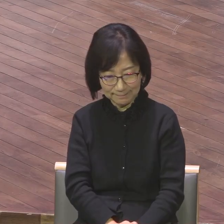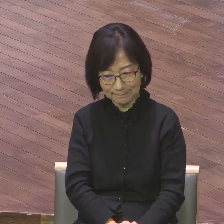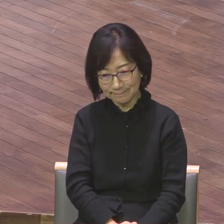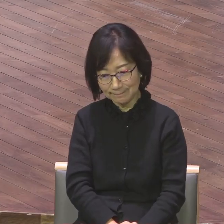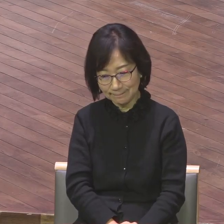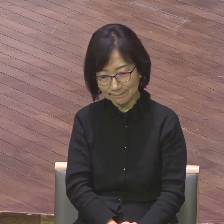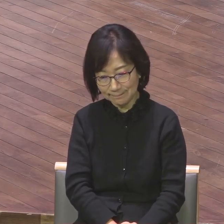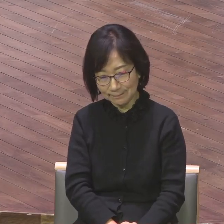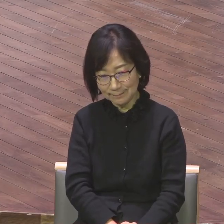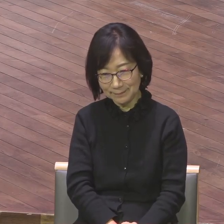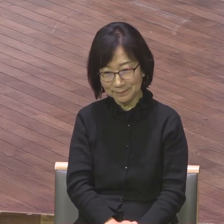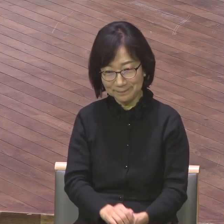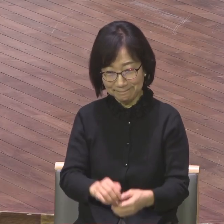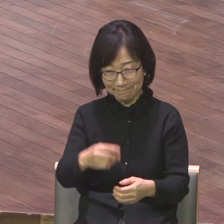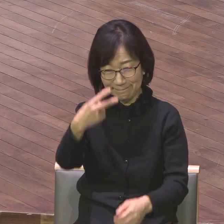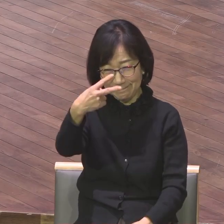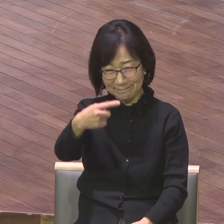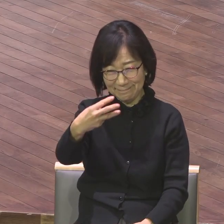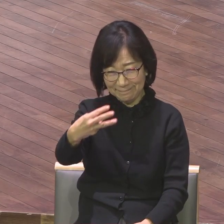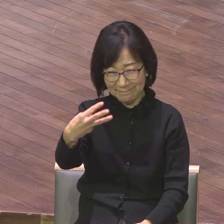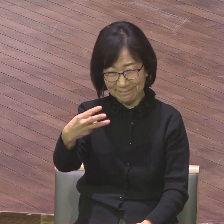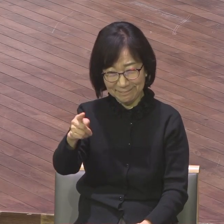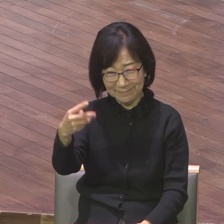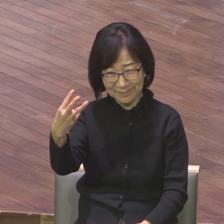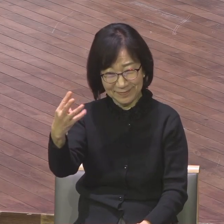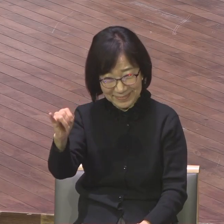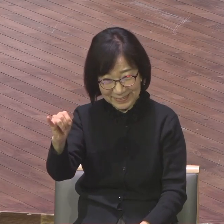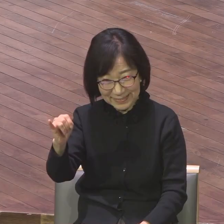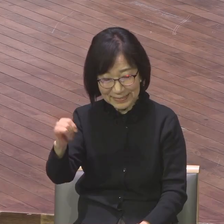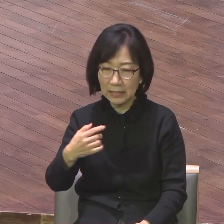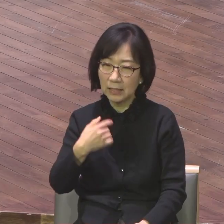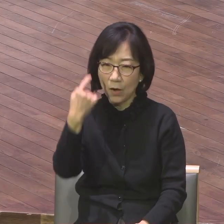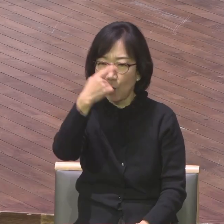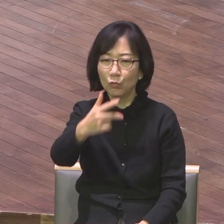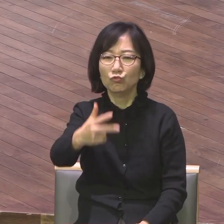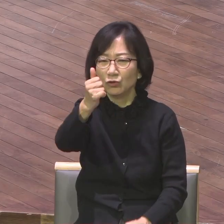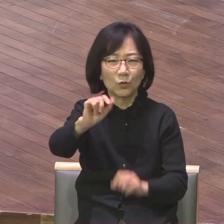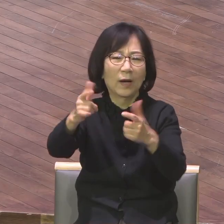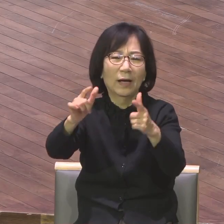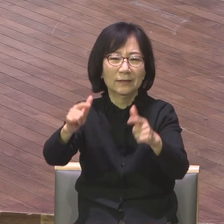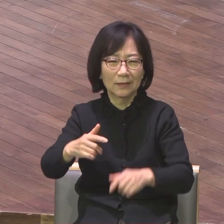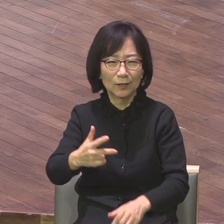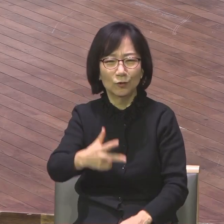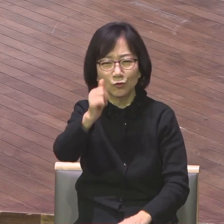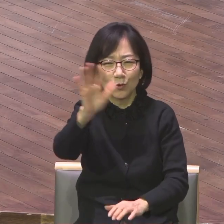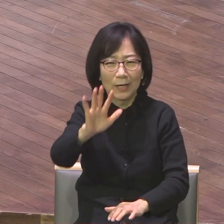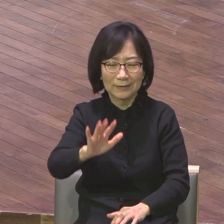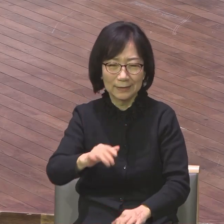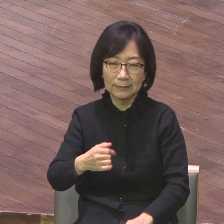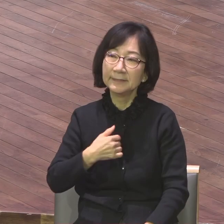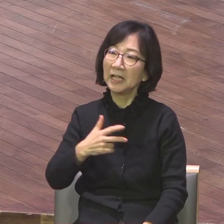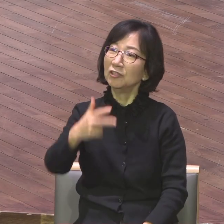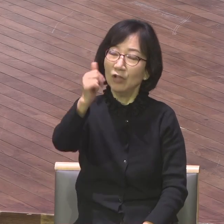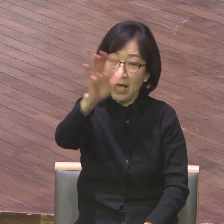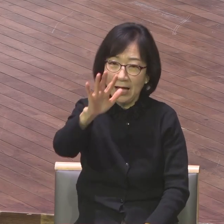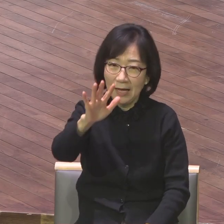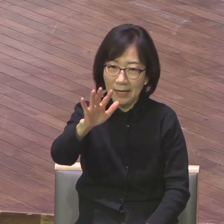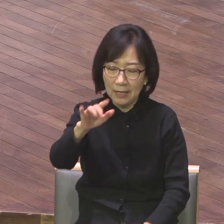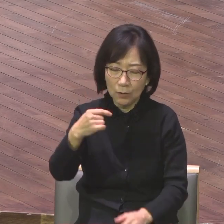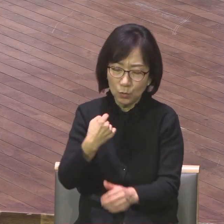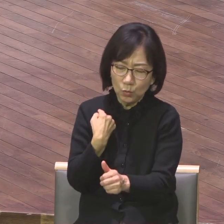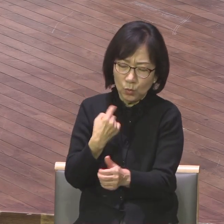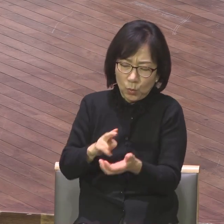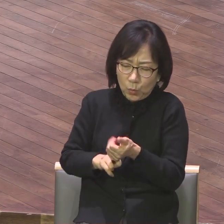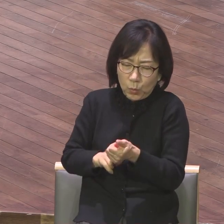이 덜러리 기쁨이 여러분에게 있기를 바랍니다. 주인공만 되려 하지 말고, 스타만 되려 하지